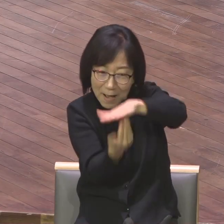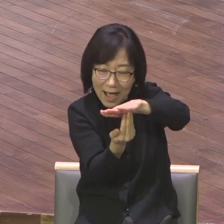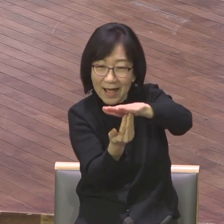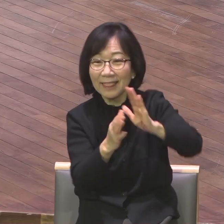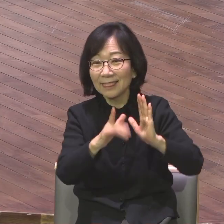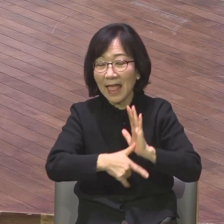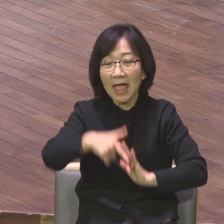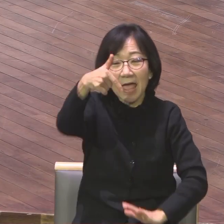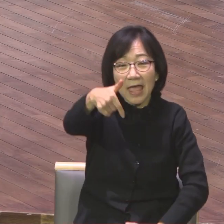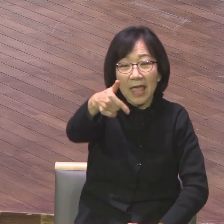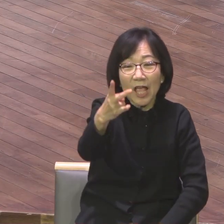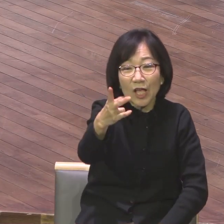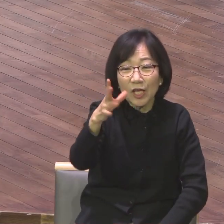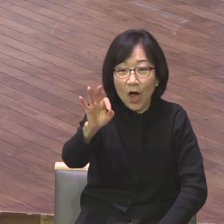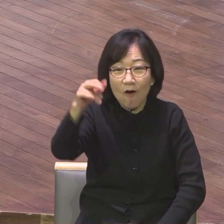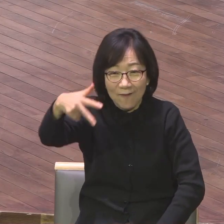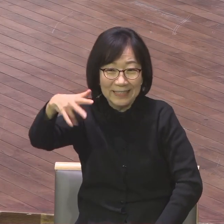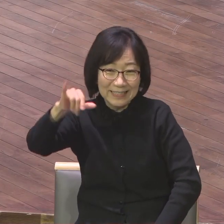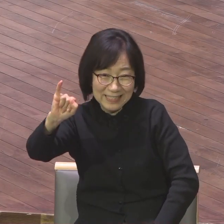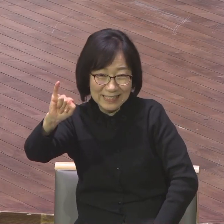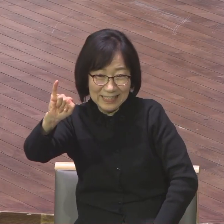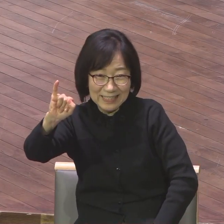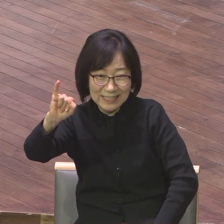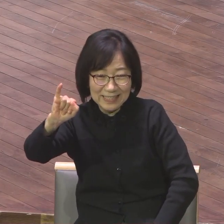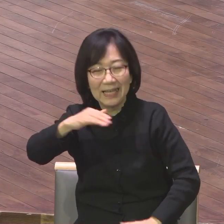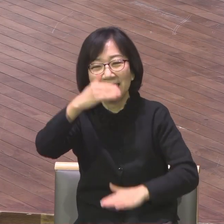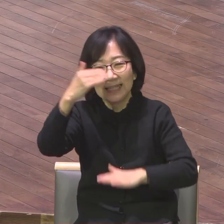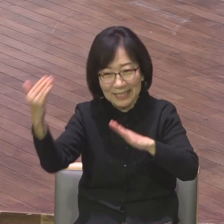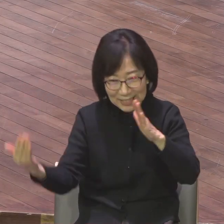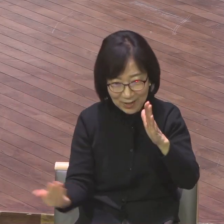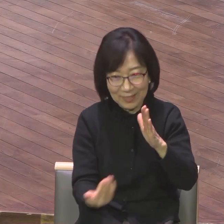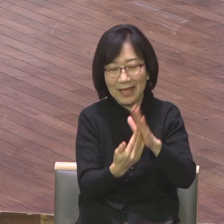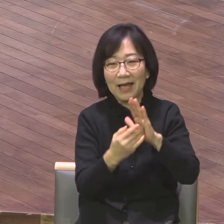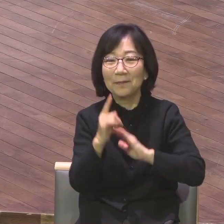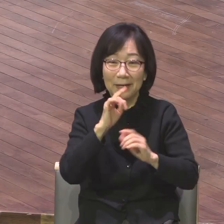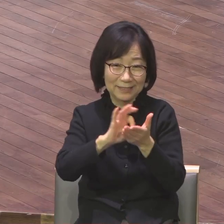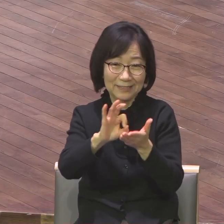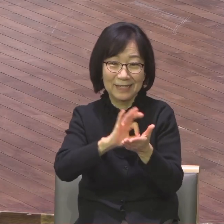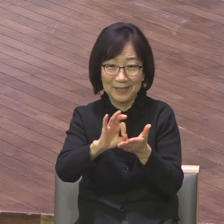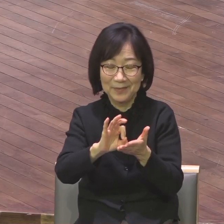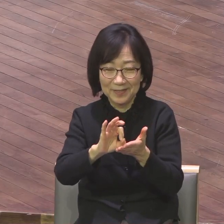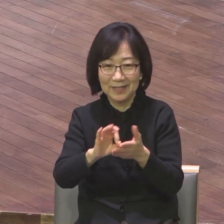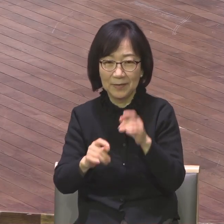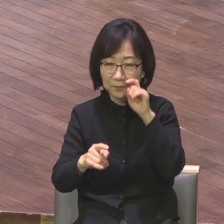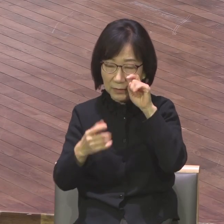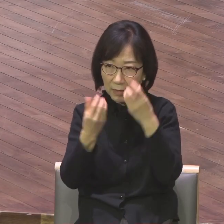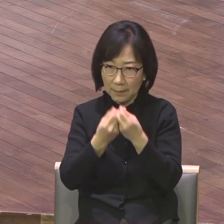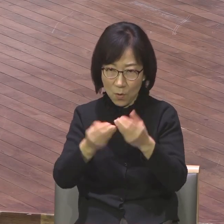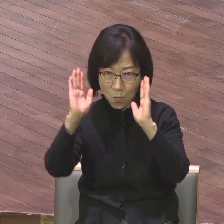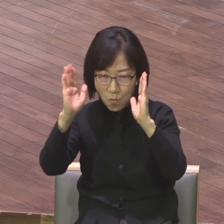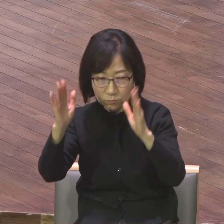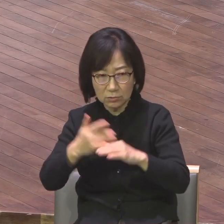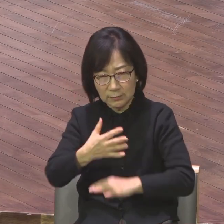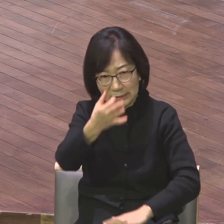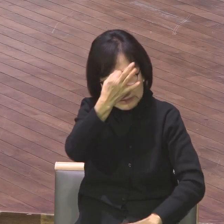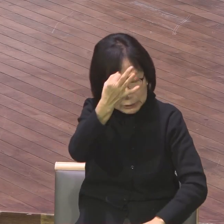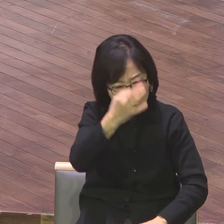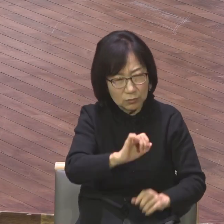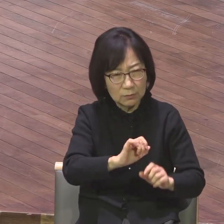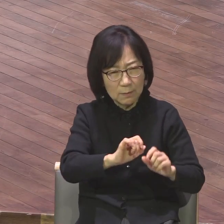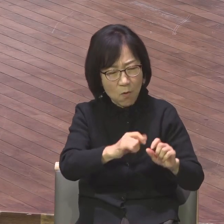쓰는데 학문, 인품, 이 실력, 기술 등이 다른 사람의 한계를 넘어섰을